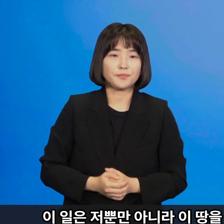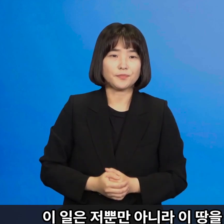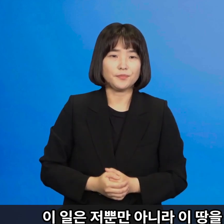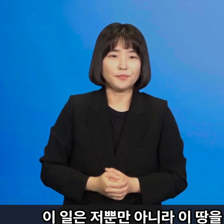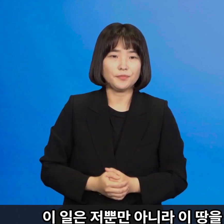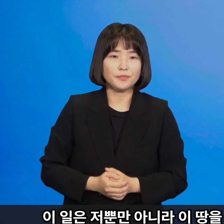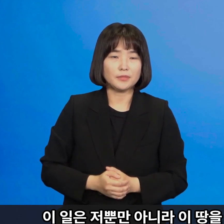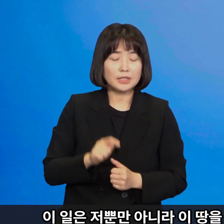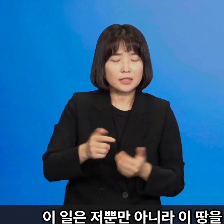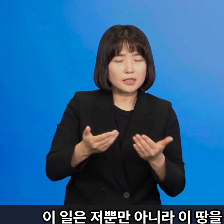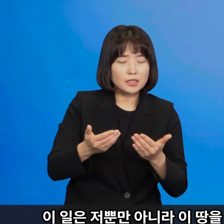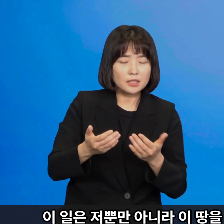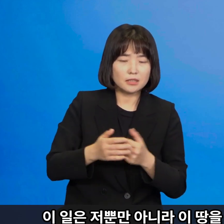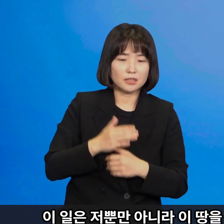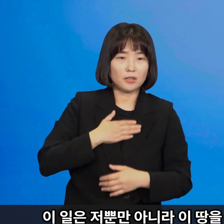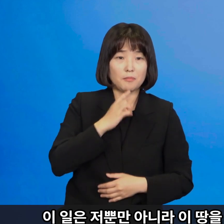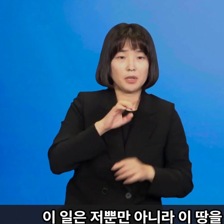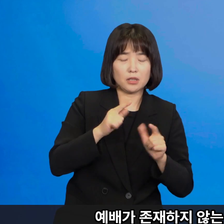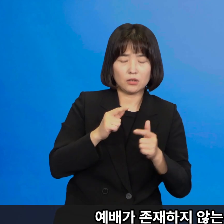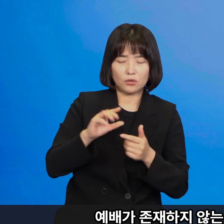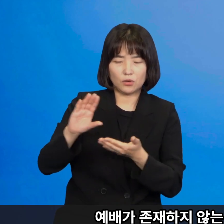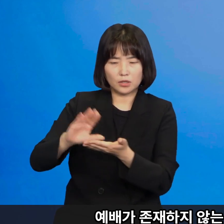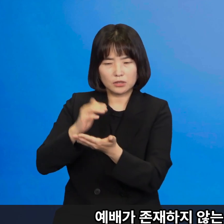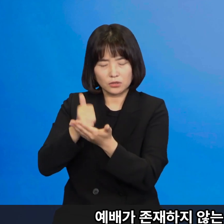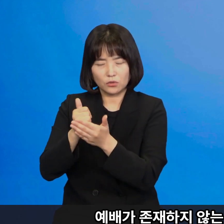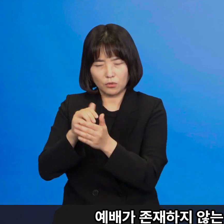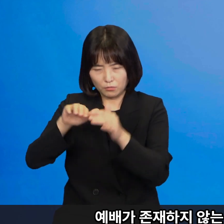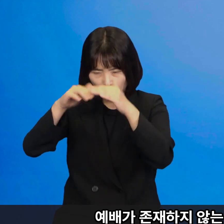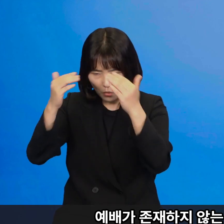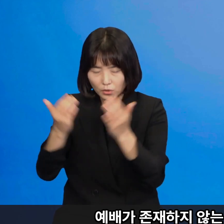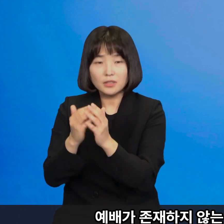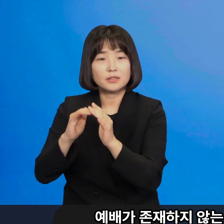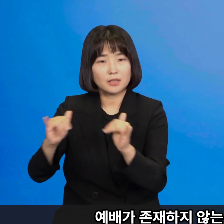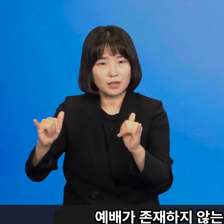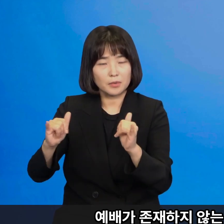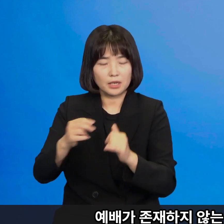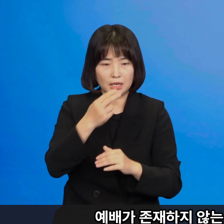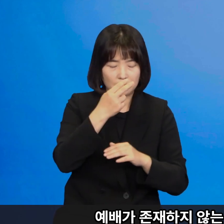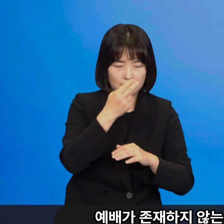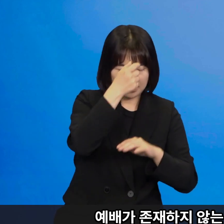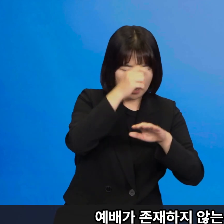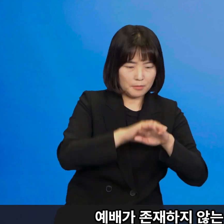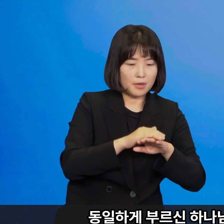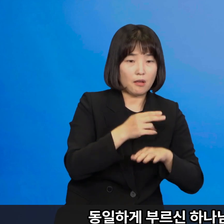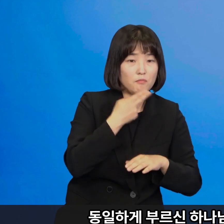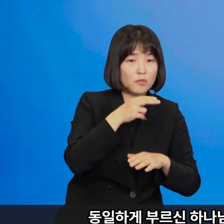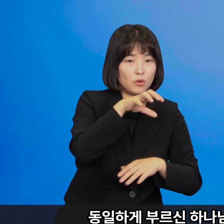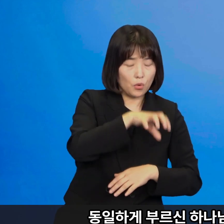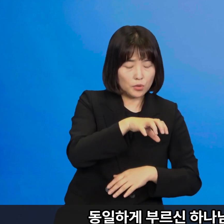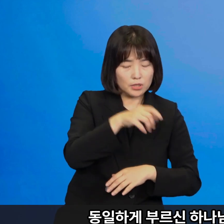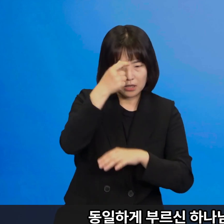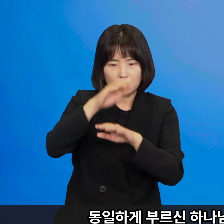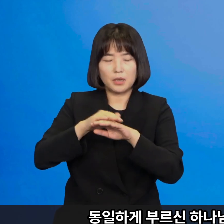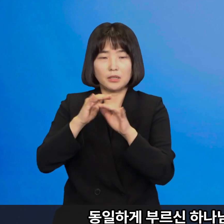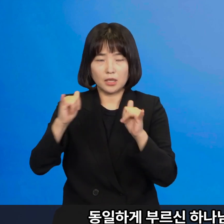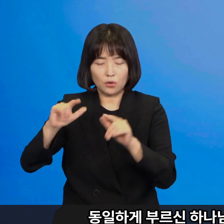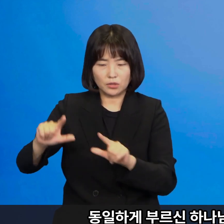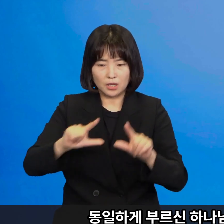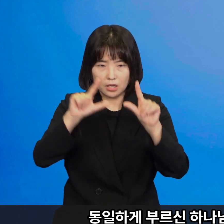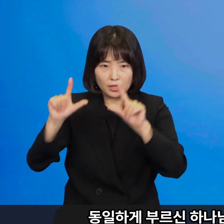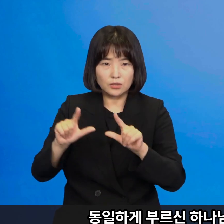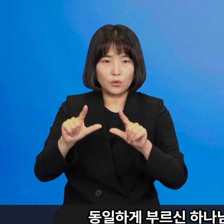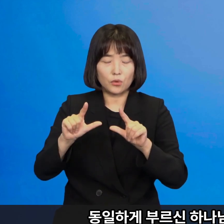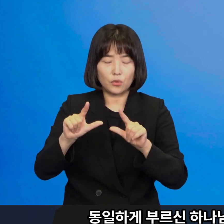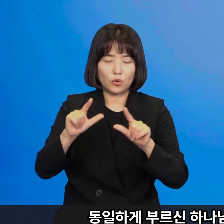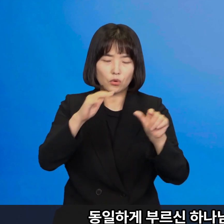땅을 살아가는 모든 그리스도인들에게 예배가 존재하지 않는 그곳에 예배자로 살도록 동일하게 부르신 하나님의